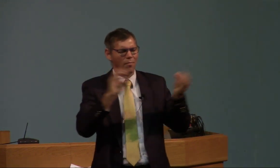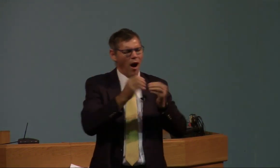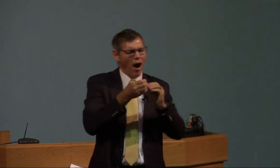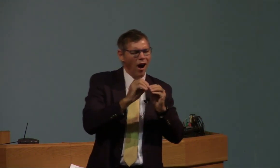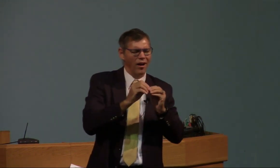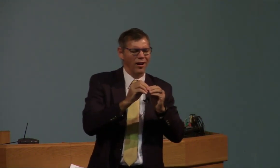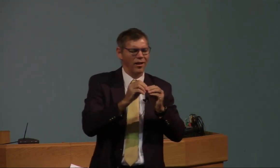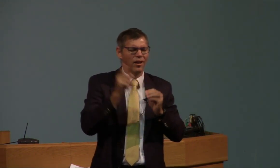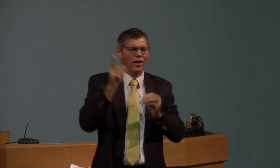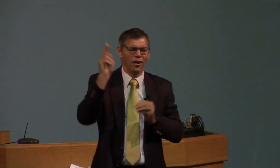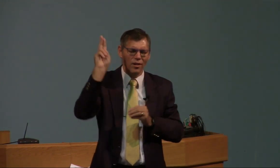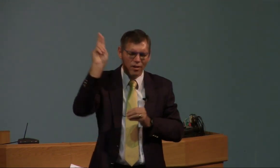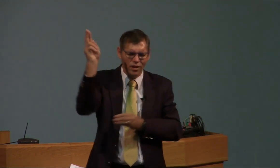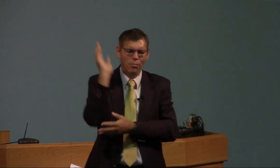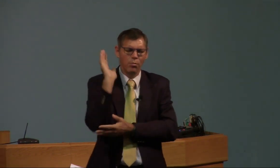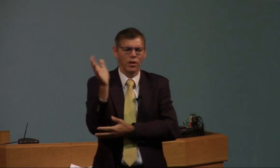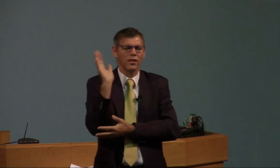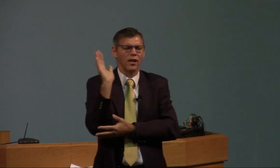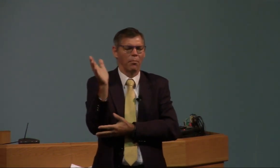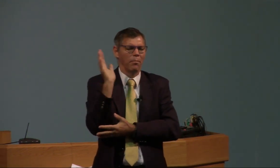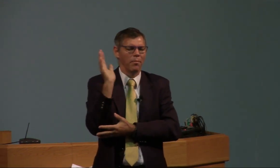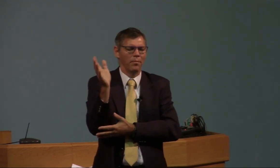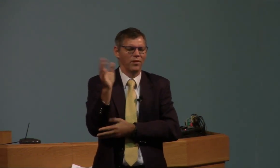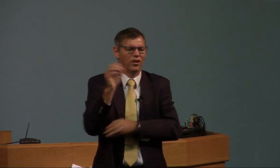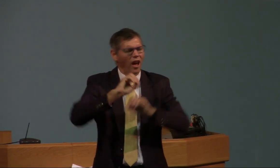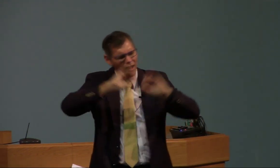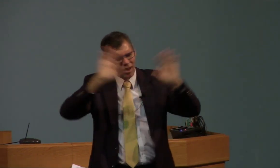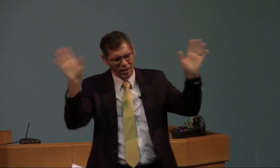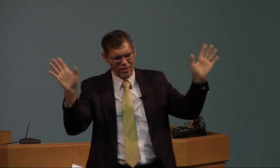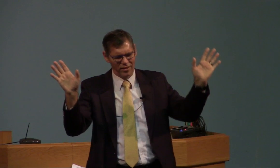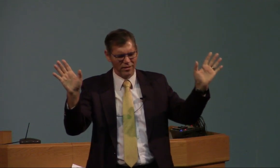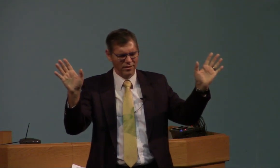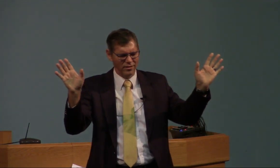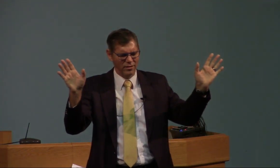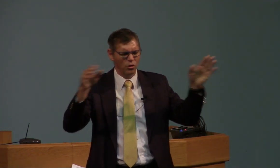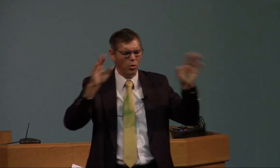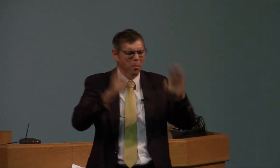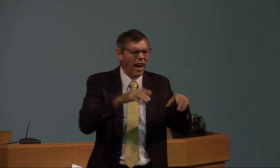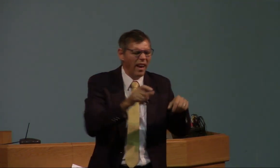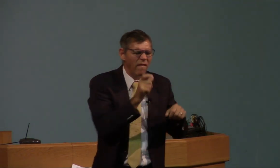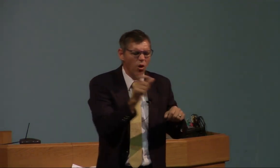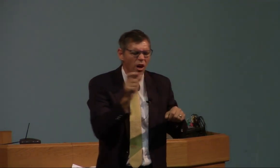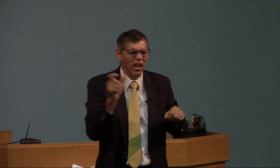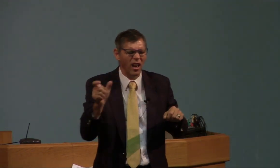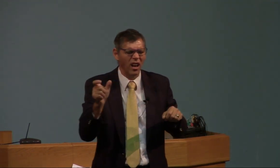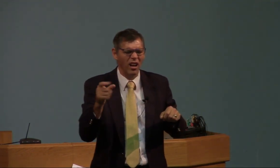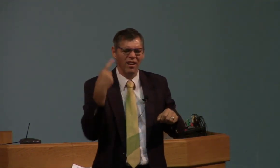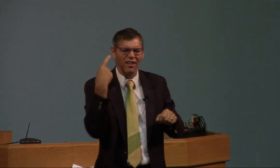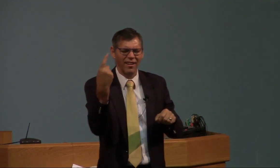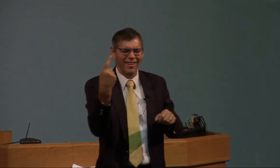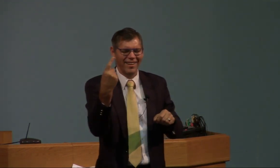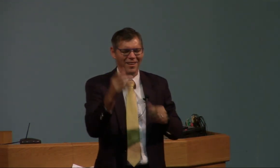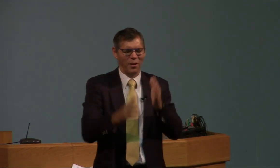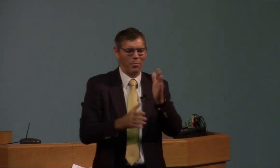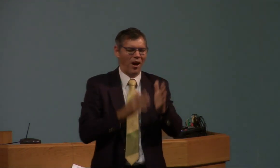maak u boodskap. Duidelik. So baie woorde, een gebaar